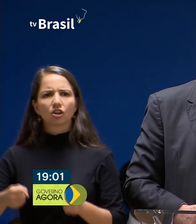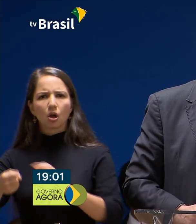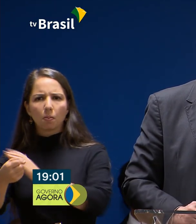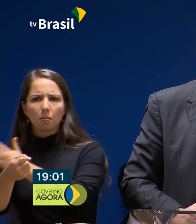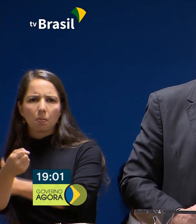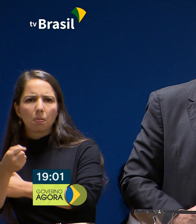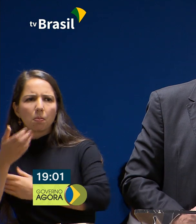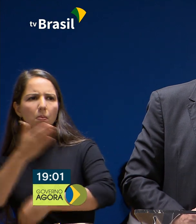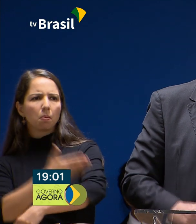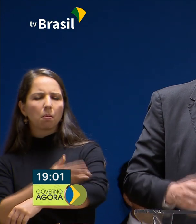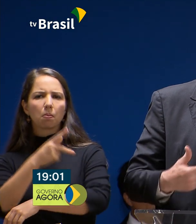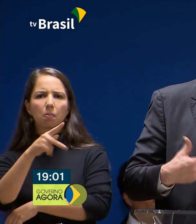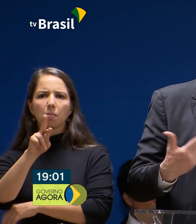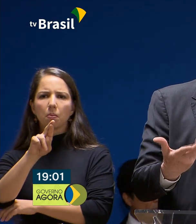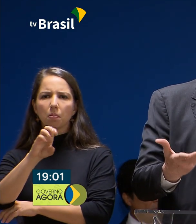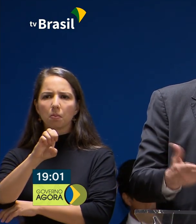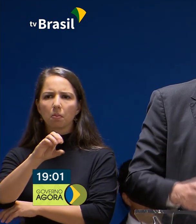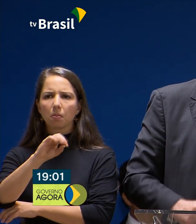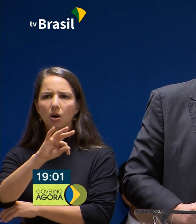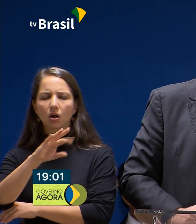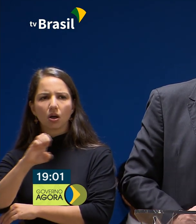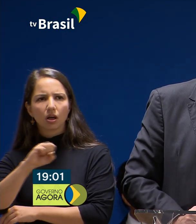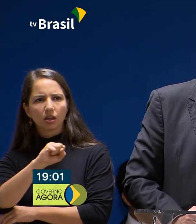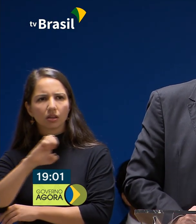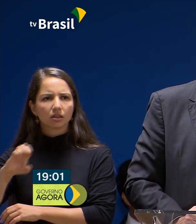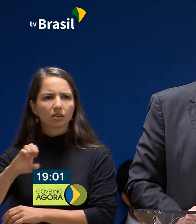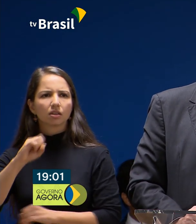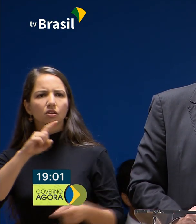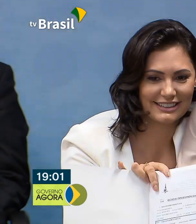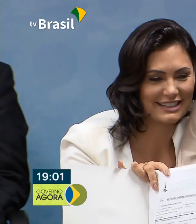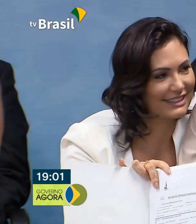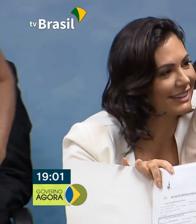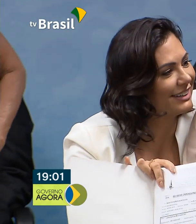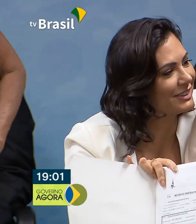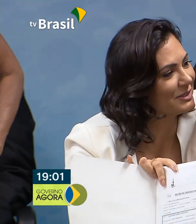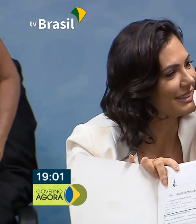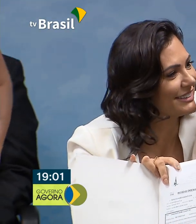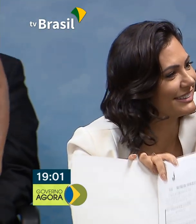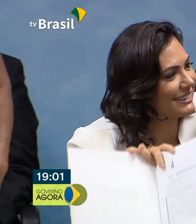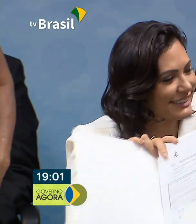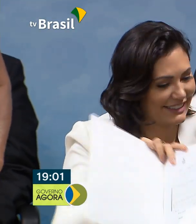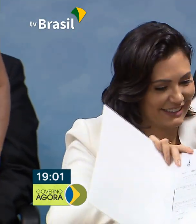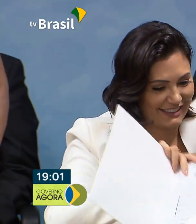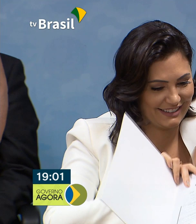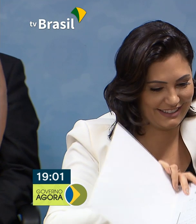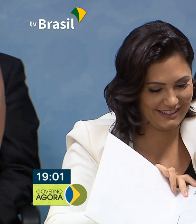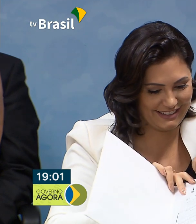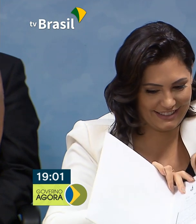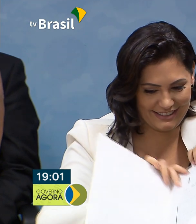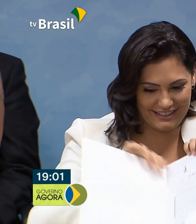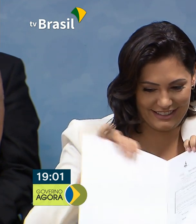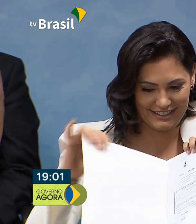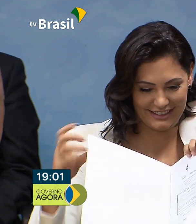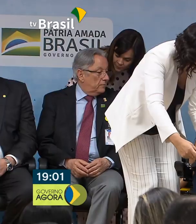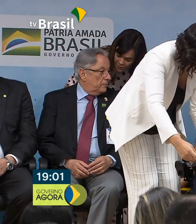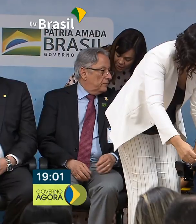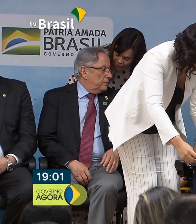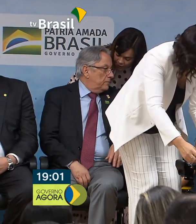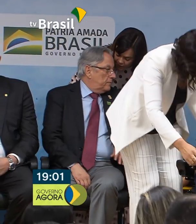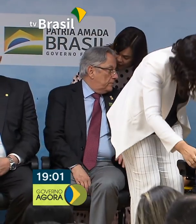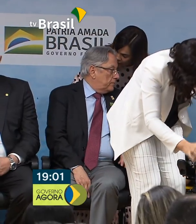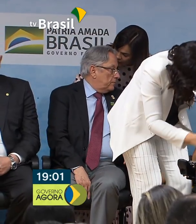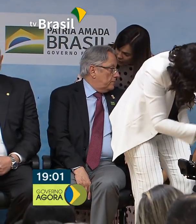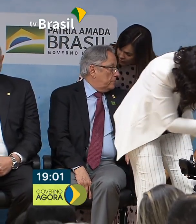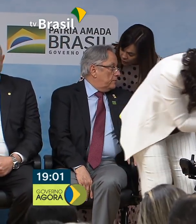de feature de instrumentos de apoio às pessoas com deficiência a primeira dama michelle bolsonaro destacou o atendimento a pessoas